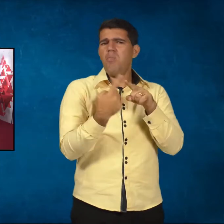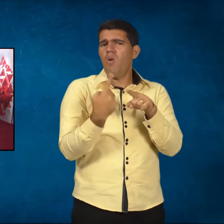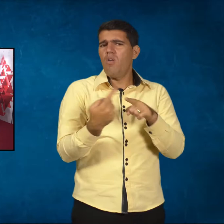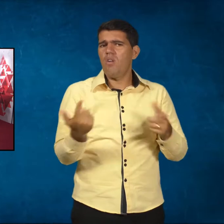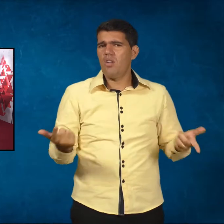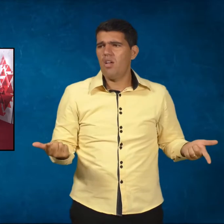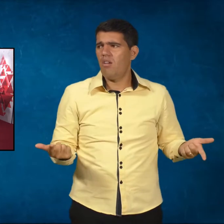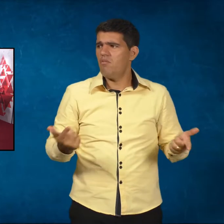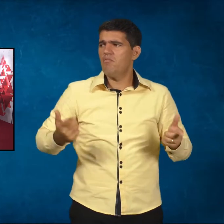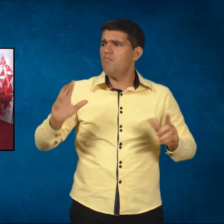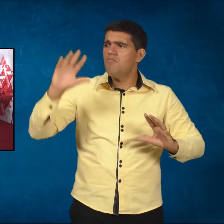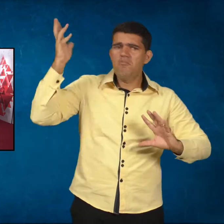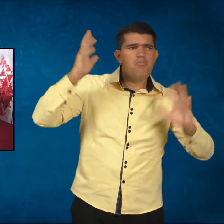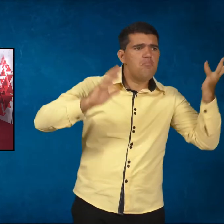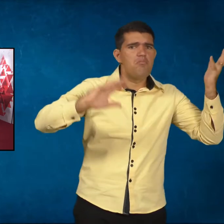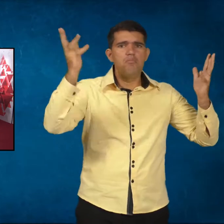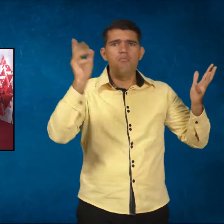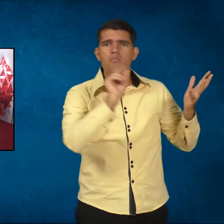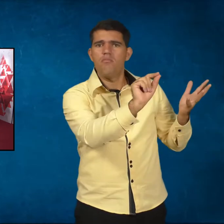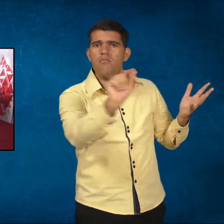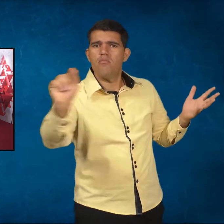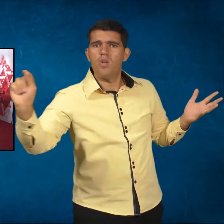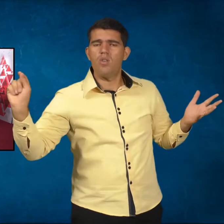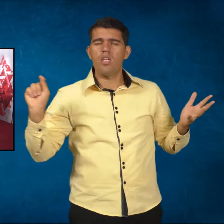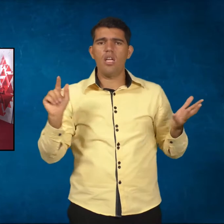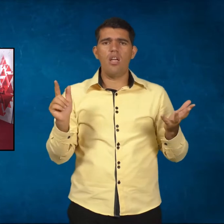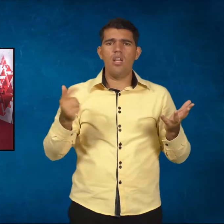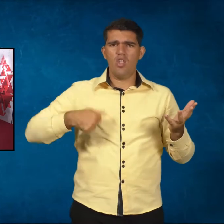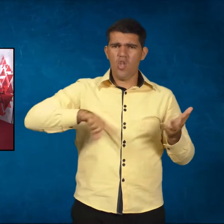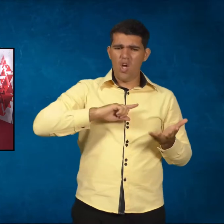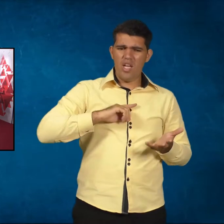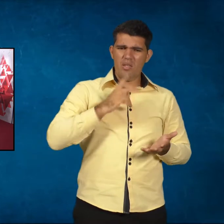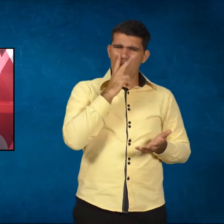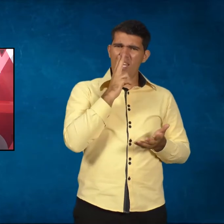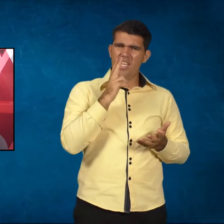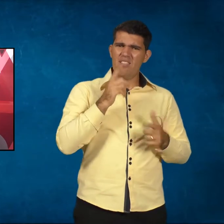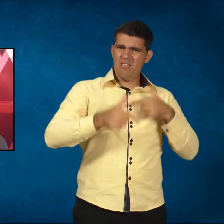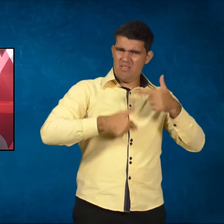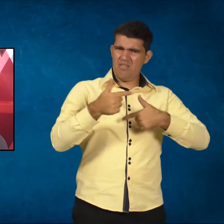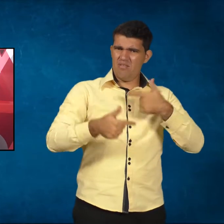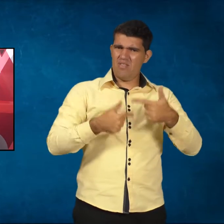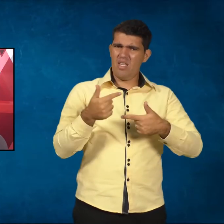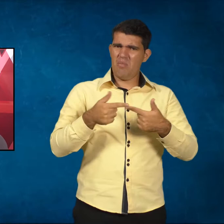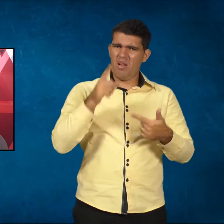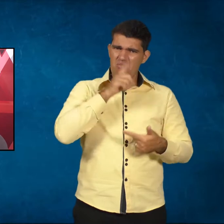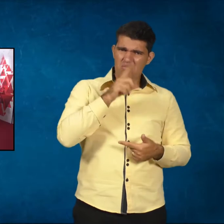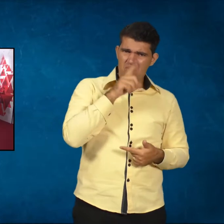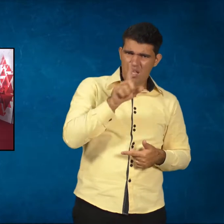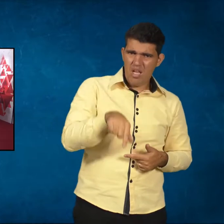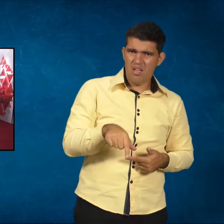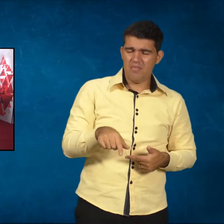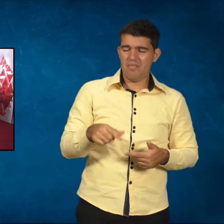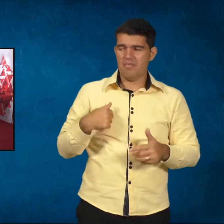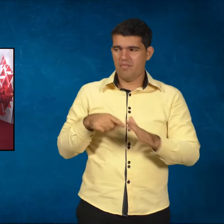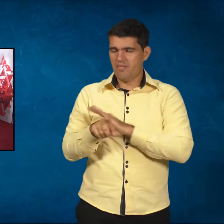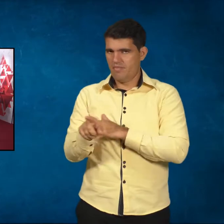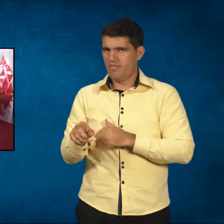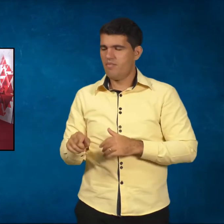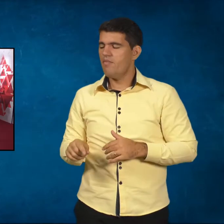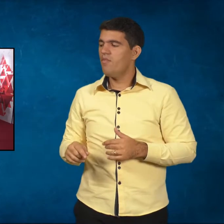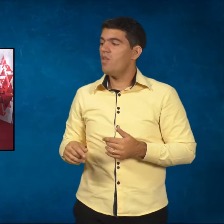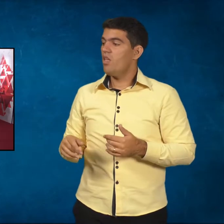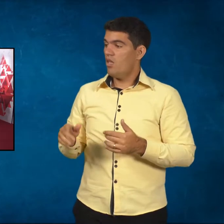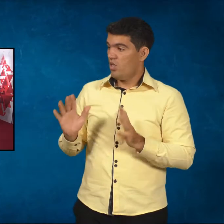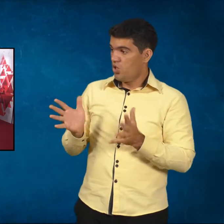que tá acontecendo onde que nós não vou dizer que estão falhando mas o que que como é que a gente e olha as